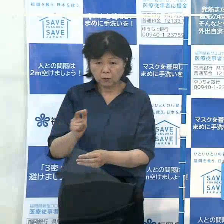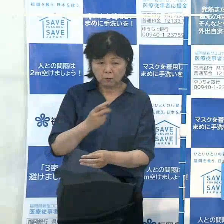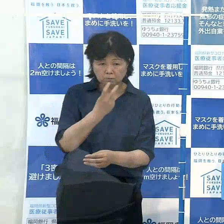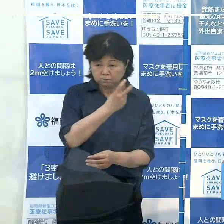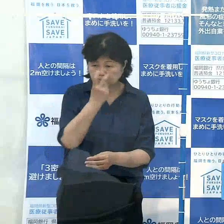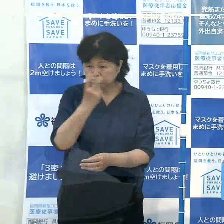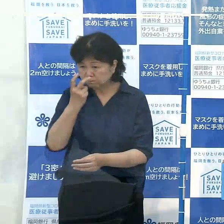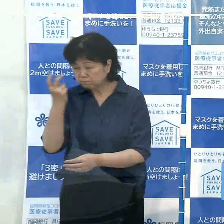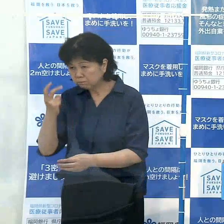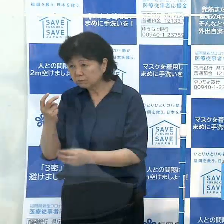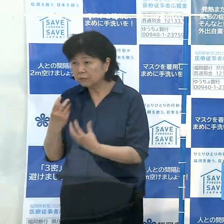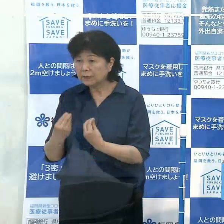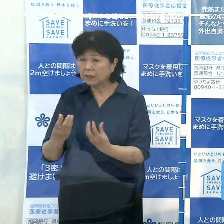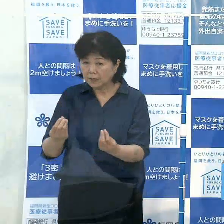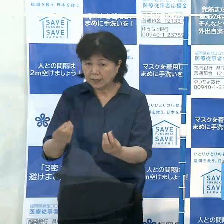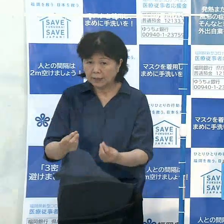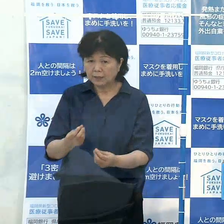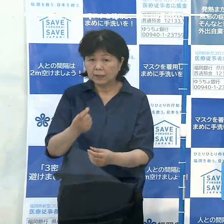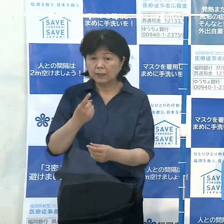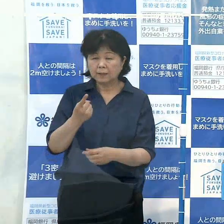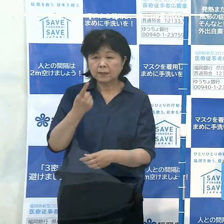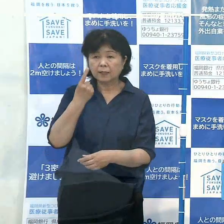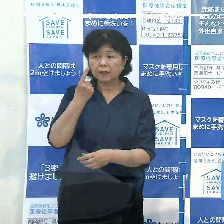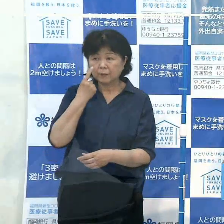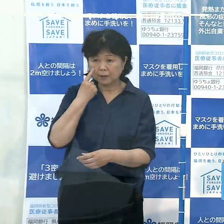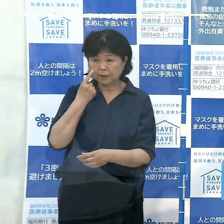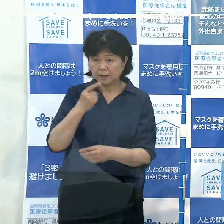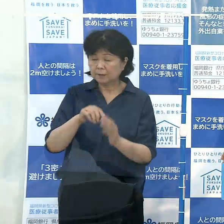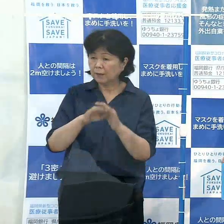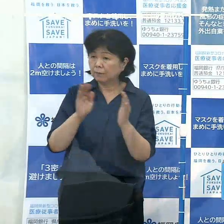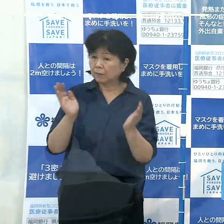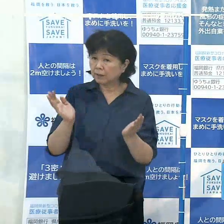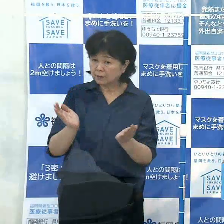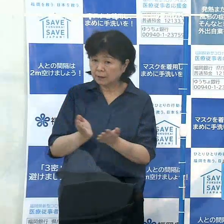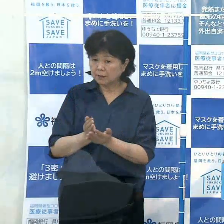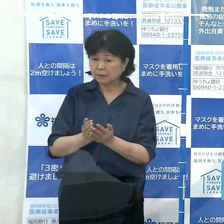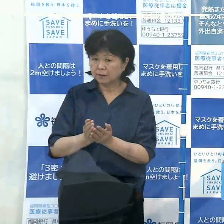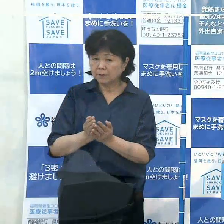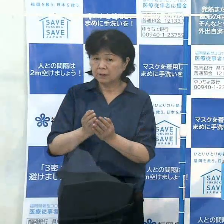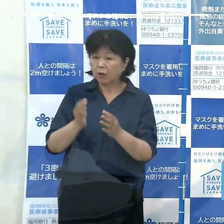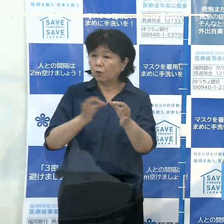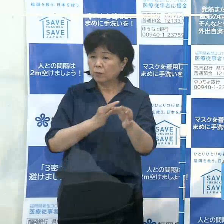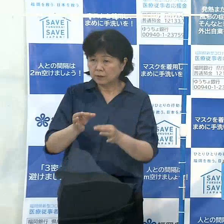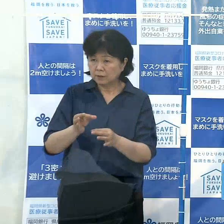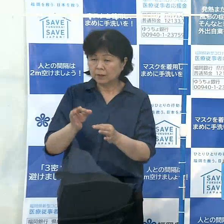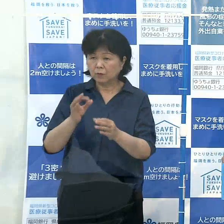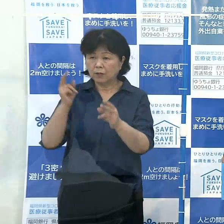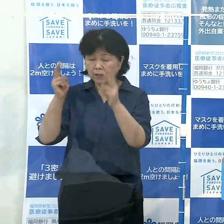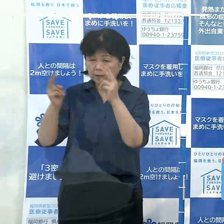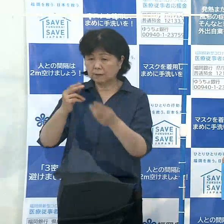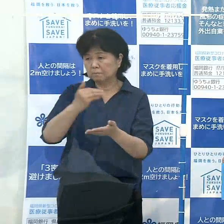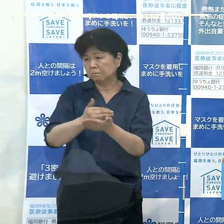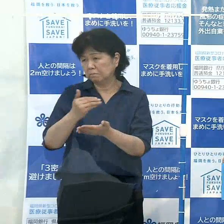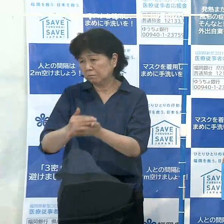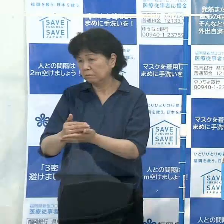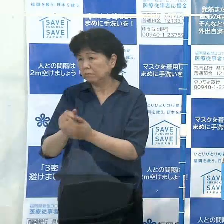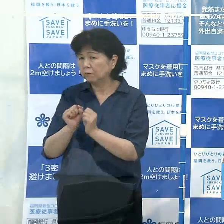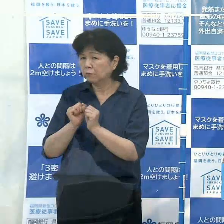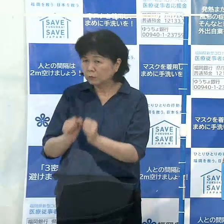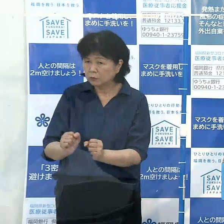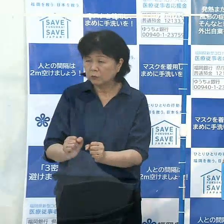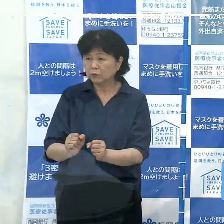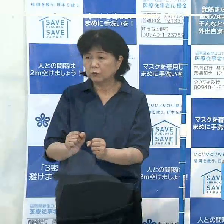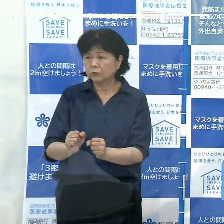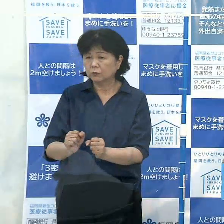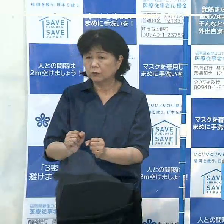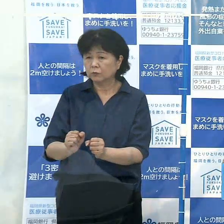ら、1回目で我々は全面的な休業要請とかですね、多くの事業者の方に休業要